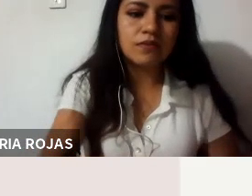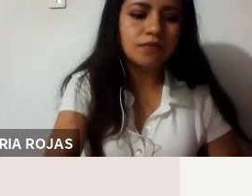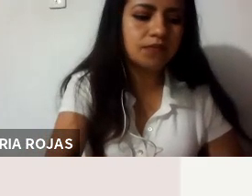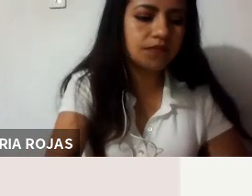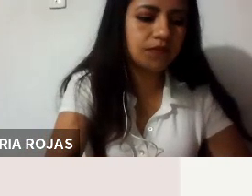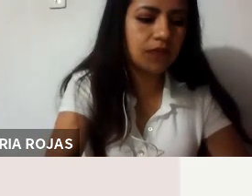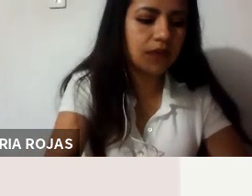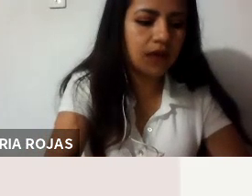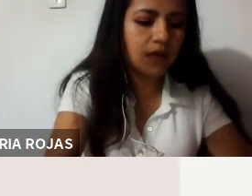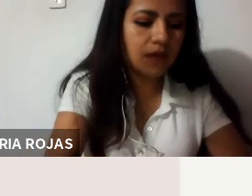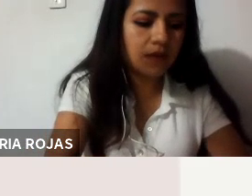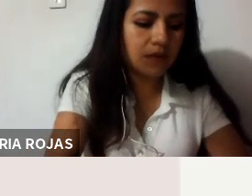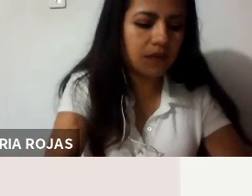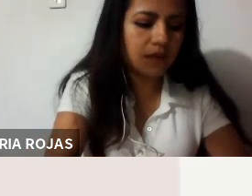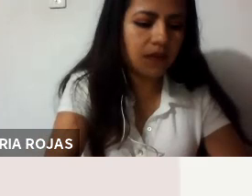menstruación,